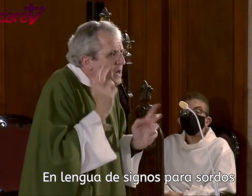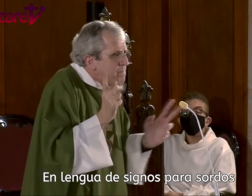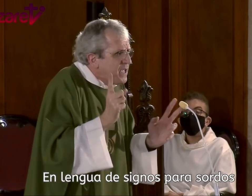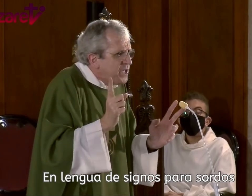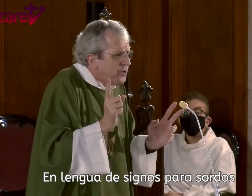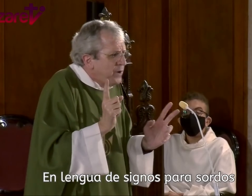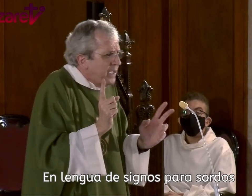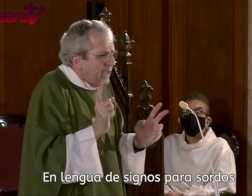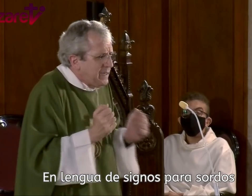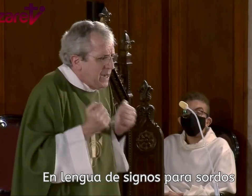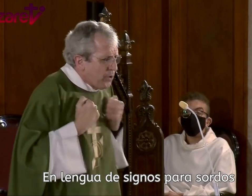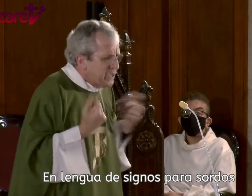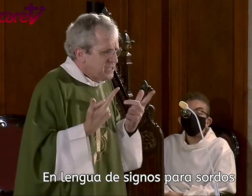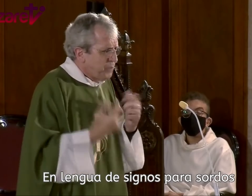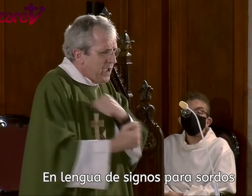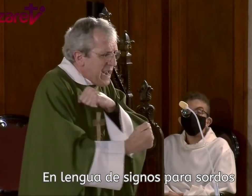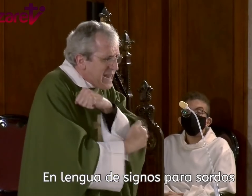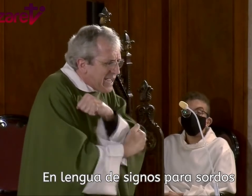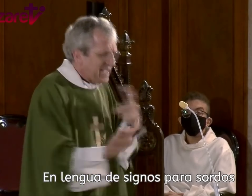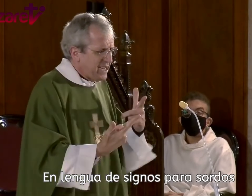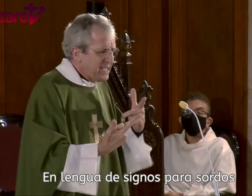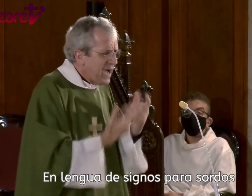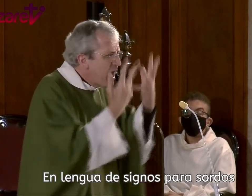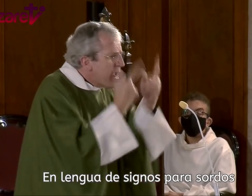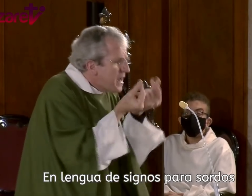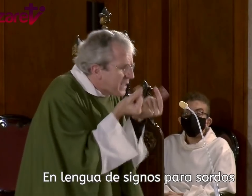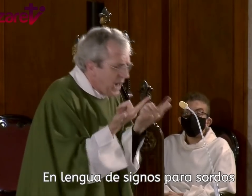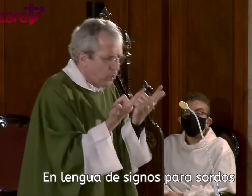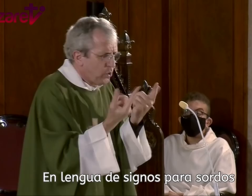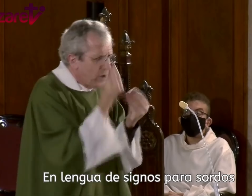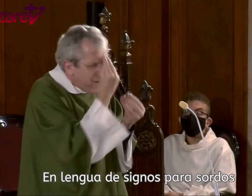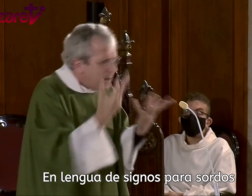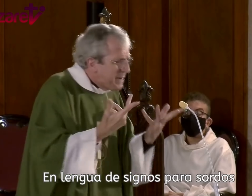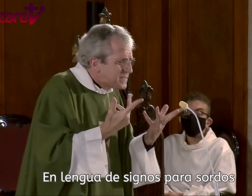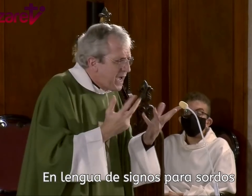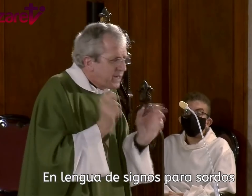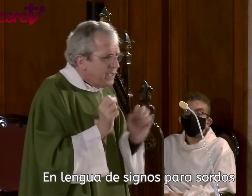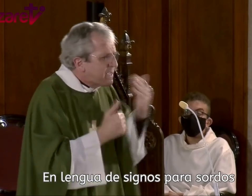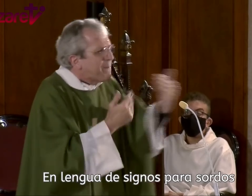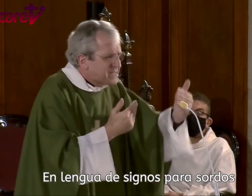el miedo En el egoísmo En la tacañería En el cálculo En el pensar ¿Qué pasará?